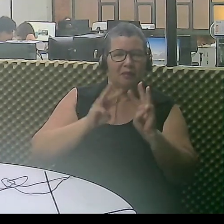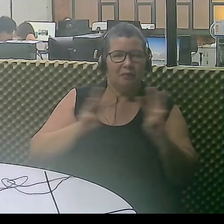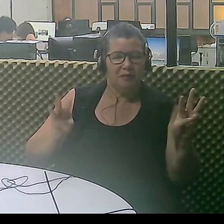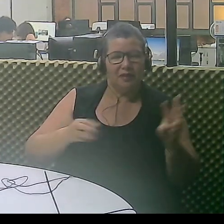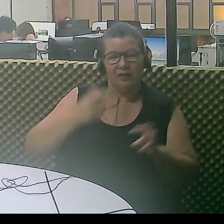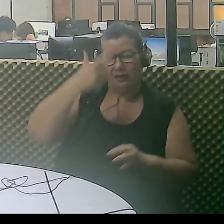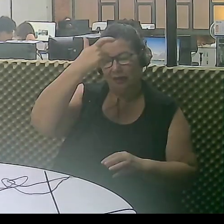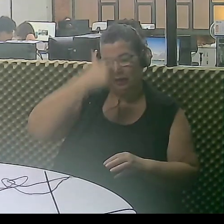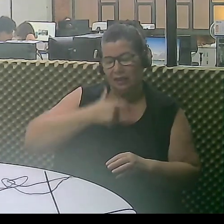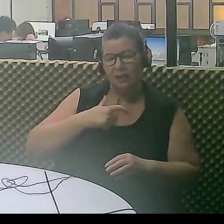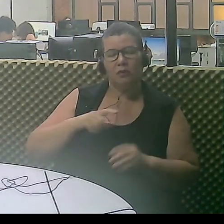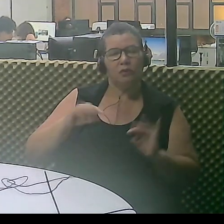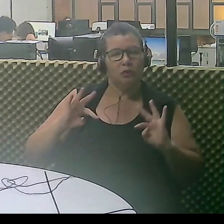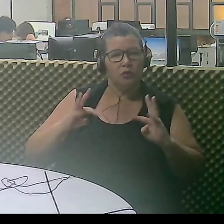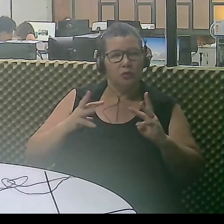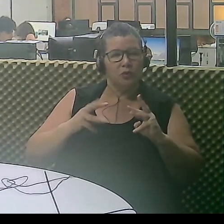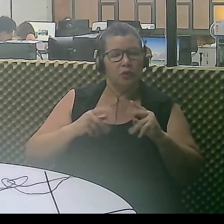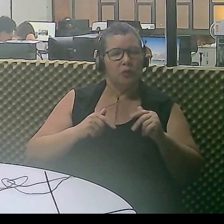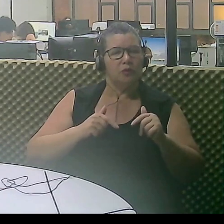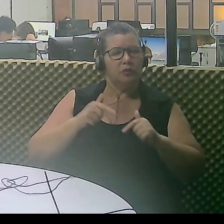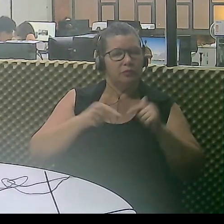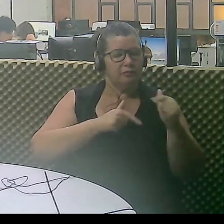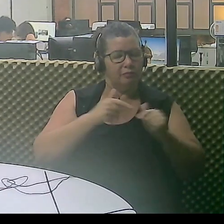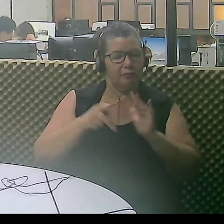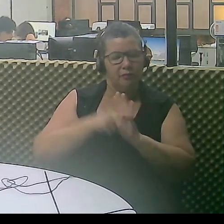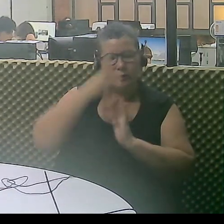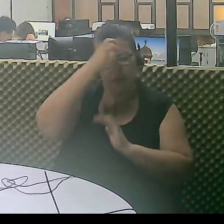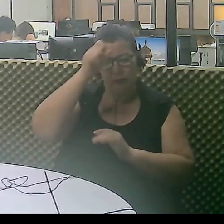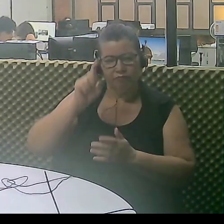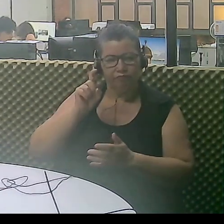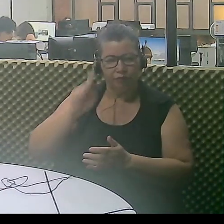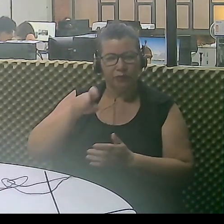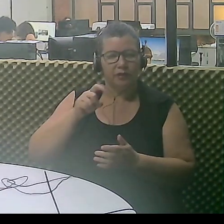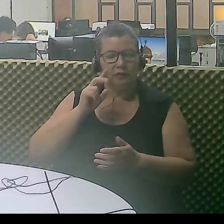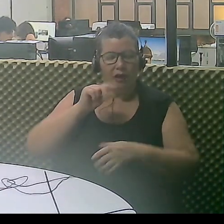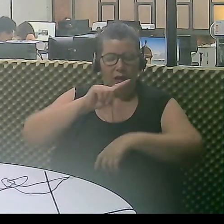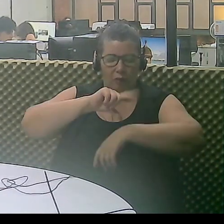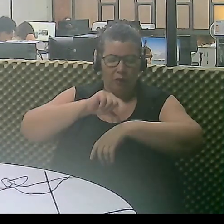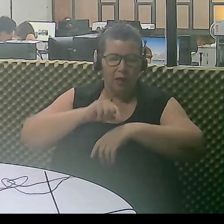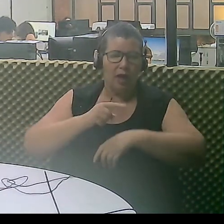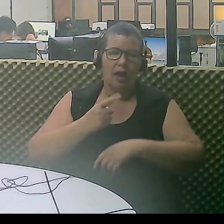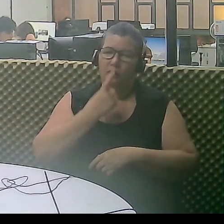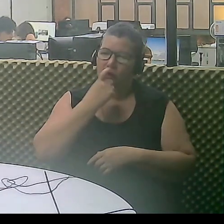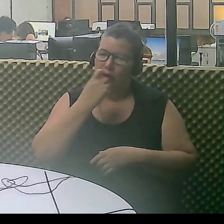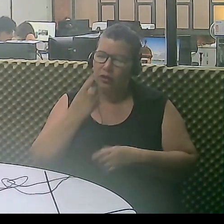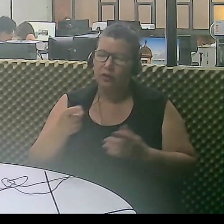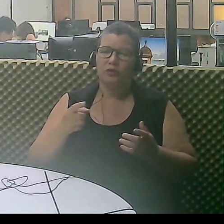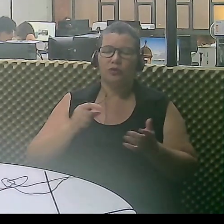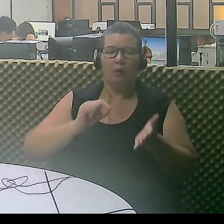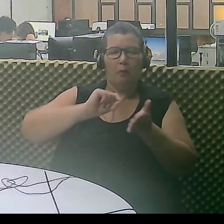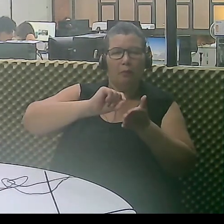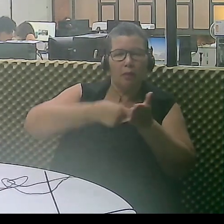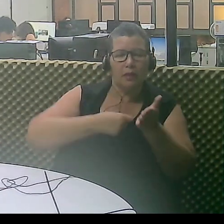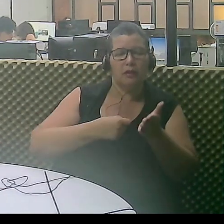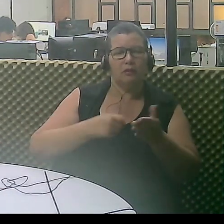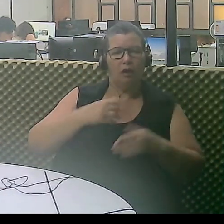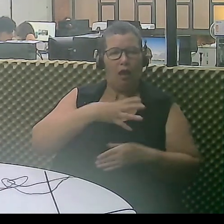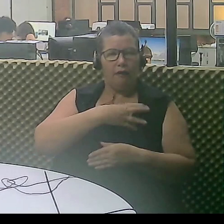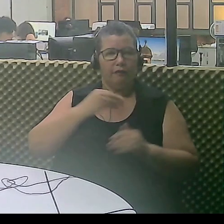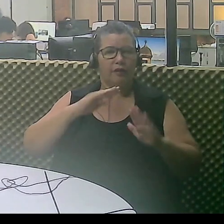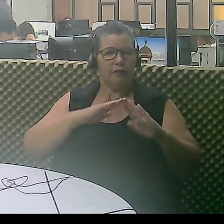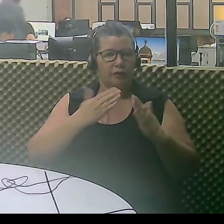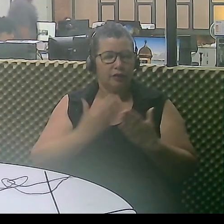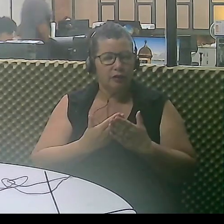reúne os serviços online da Prefeitura num só lugar. Você clica e acompanha horários da coleta de lixo, matrículas e notas dos filhos, negocia